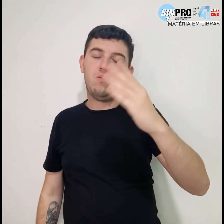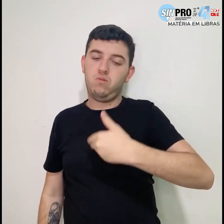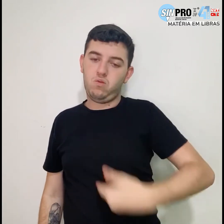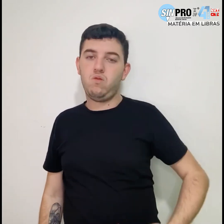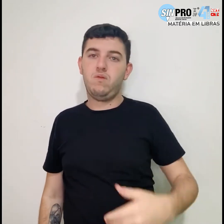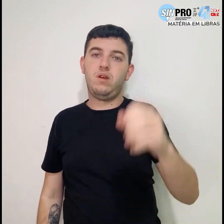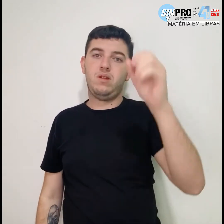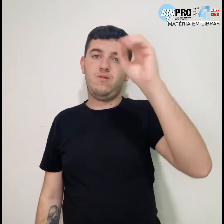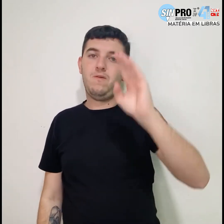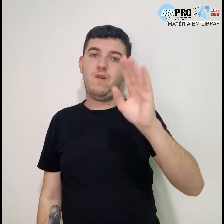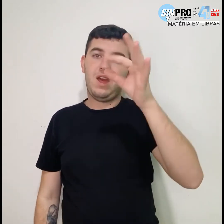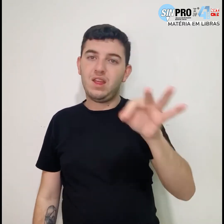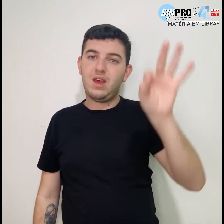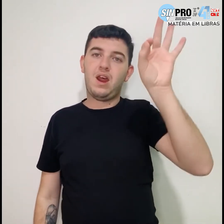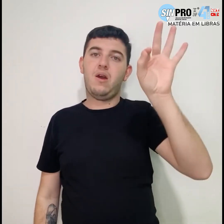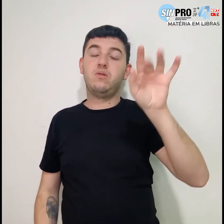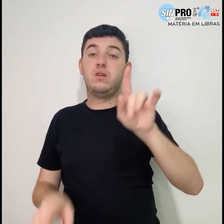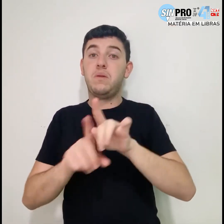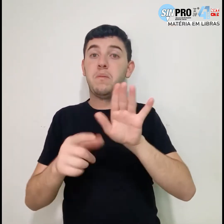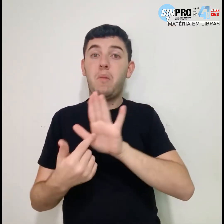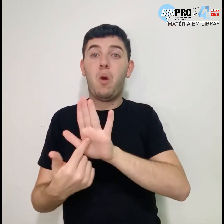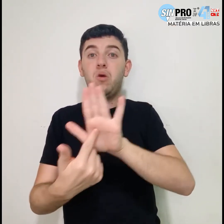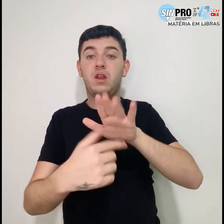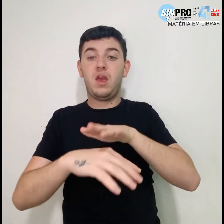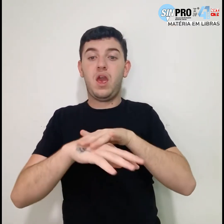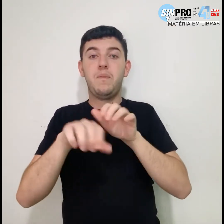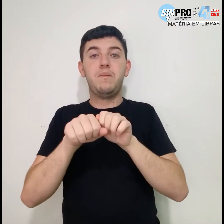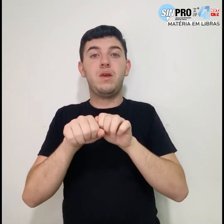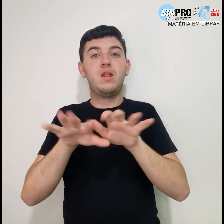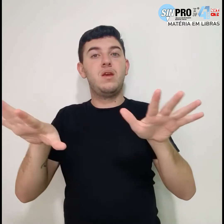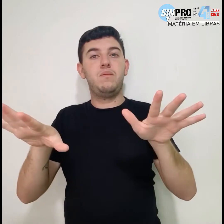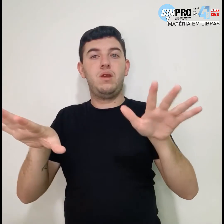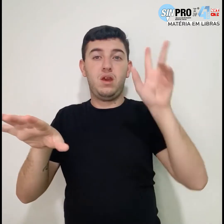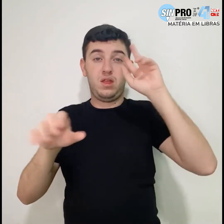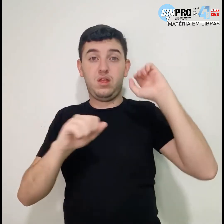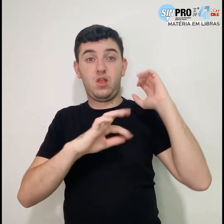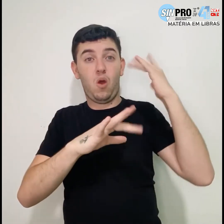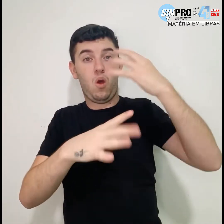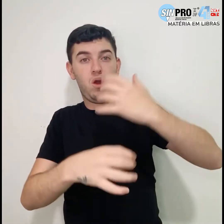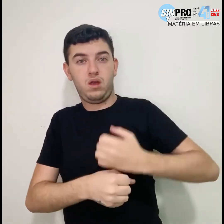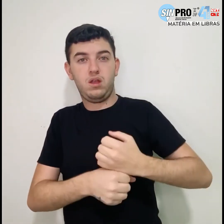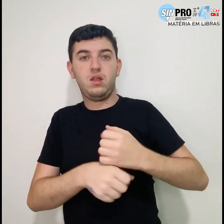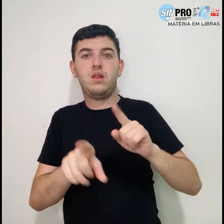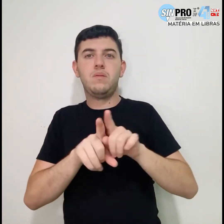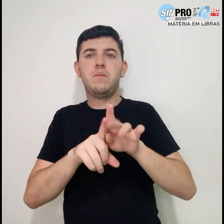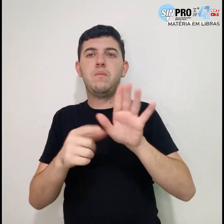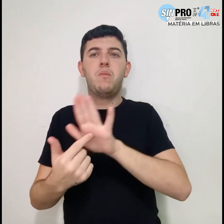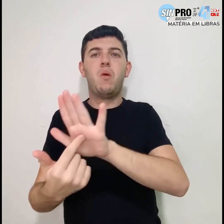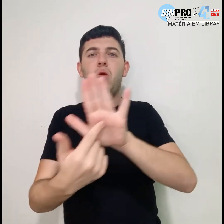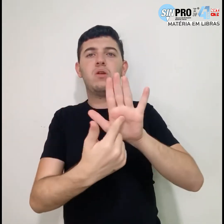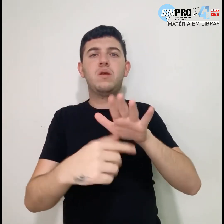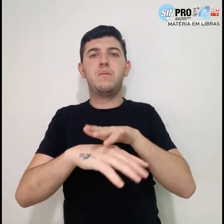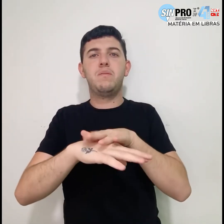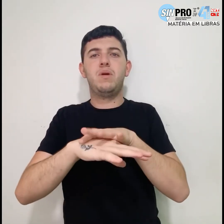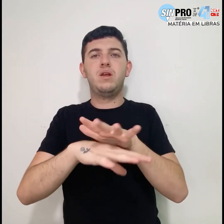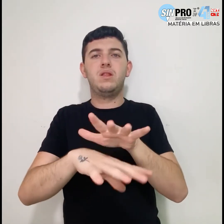Ele explica que em todas as epidemias históricas, as pandemias, registram-se os casos e os